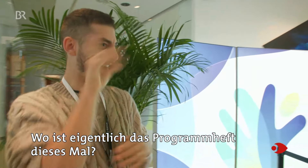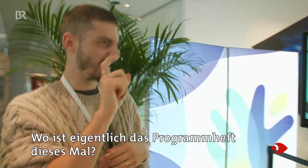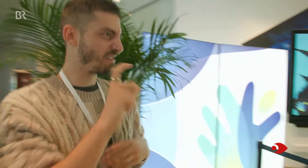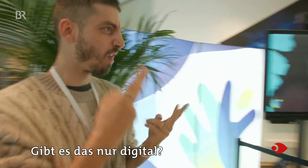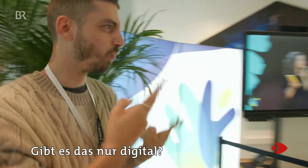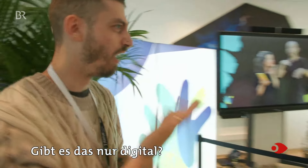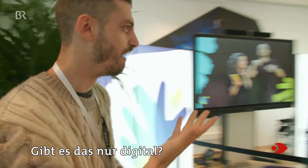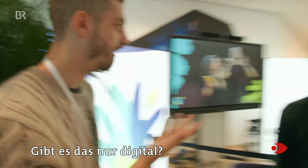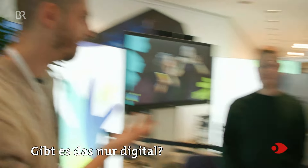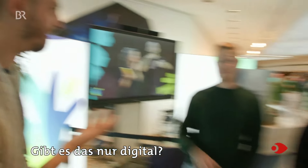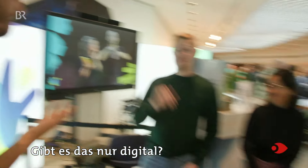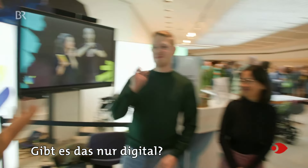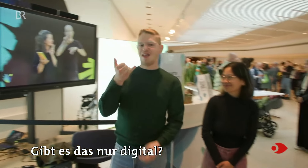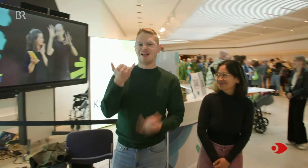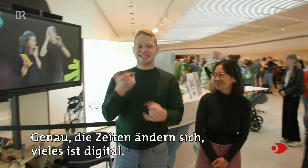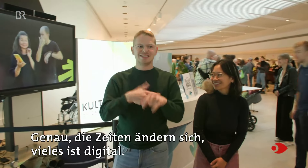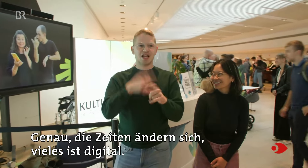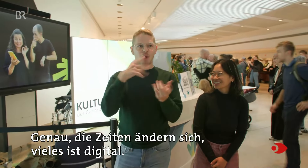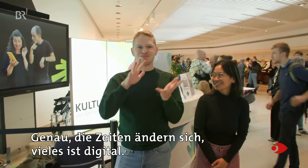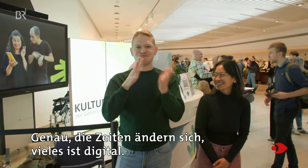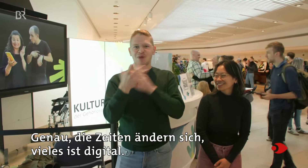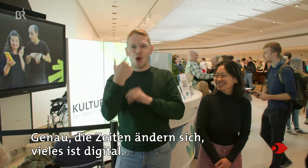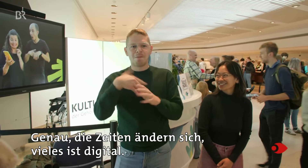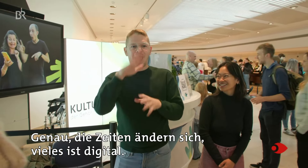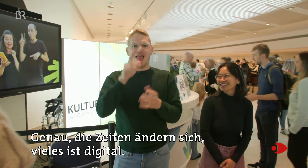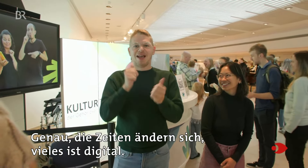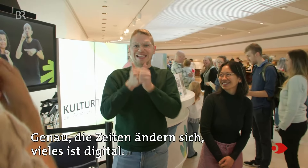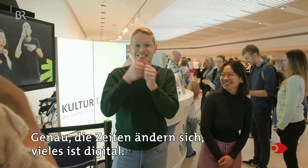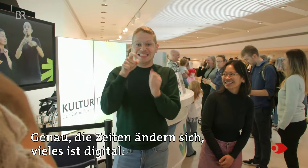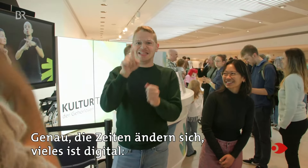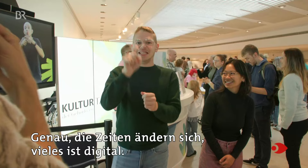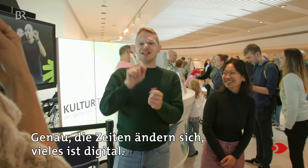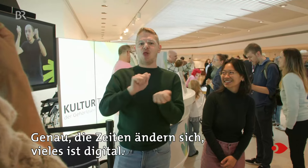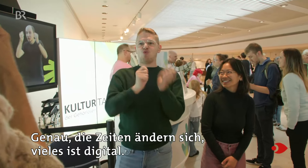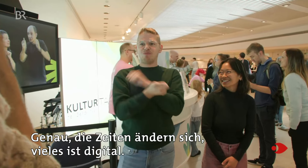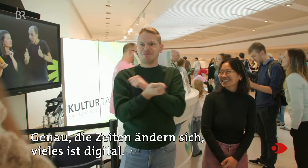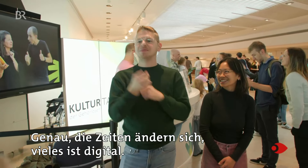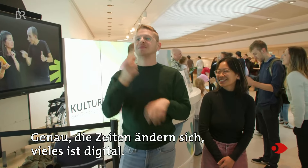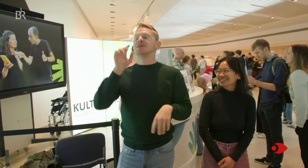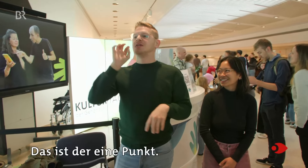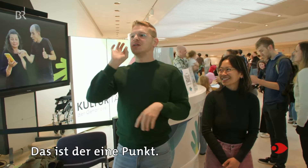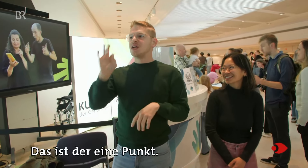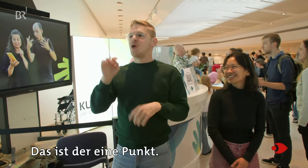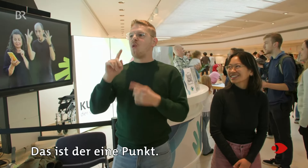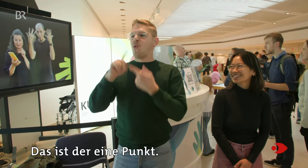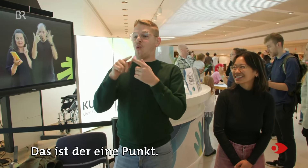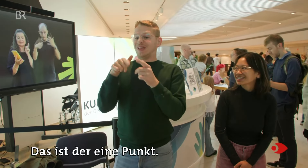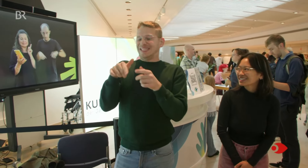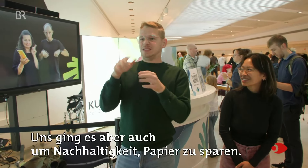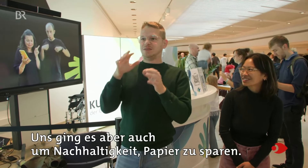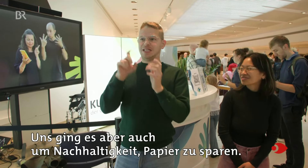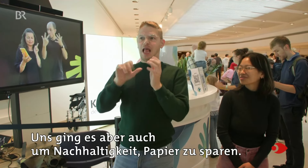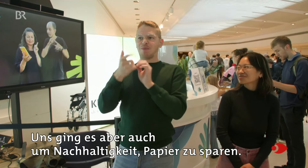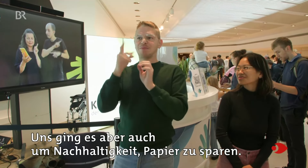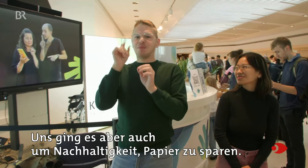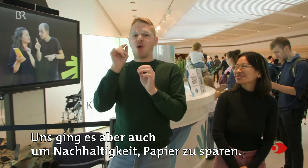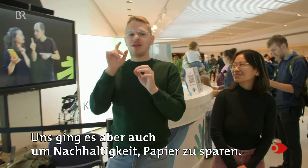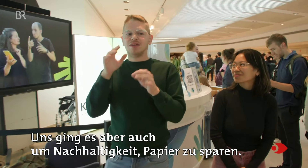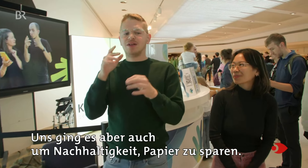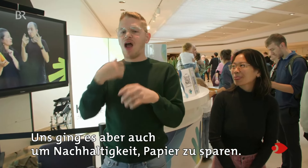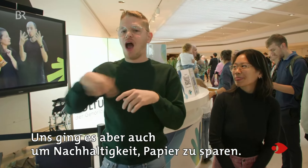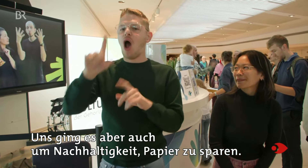dieses Mal? Gibt es das nur digital? Genau. Die Zeiten ändern sich. Vieles ist digital. Das ist der eine Punkt. Uns ging es